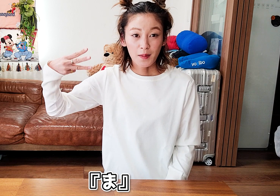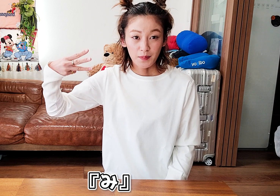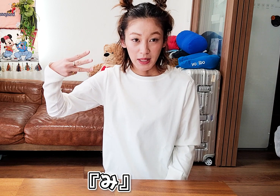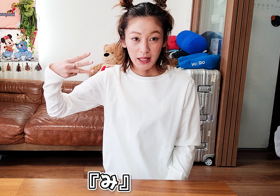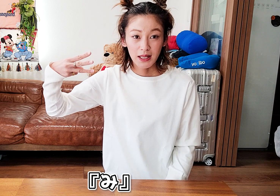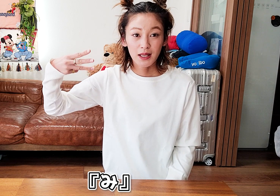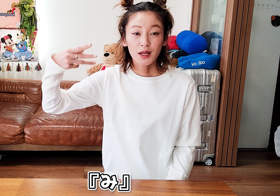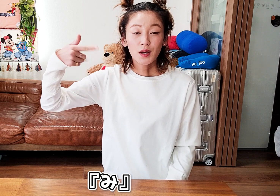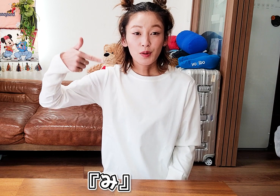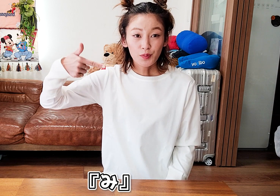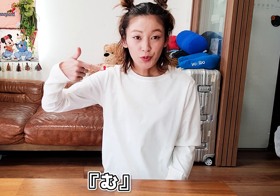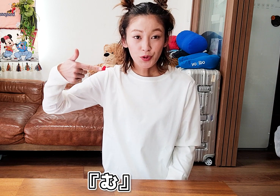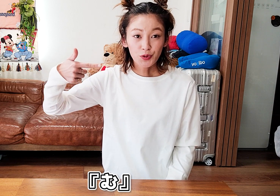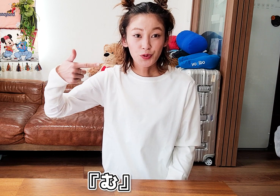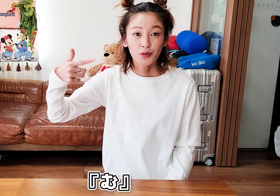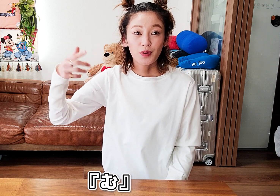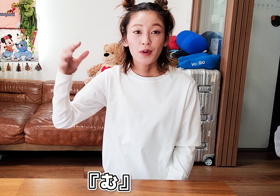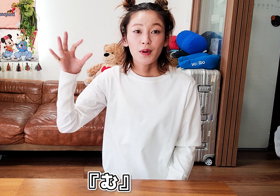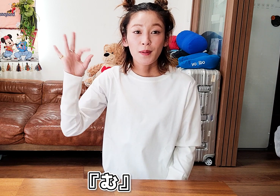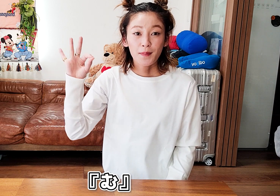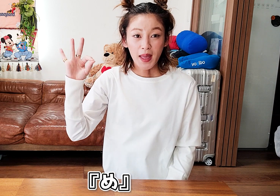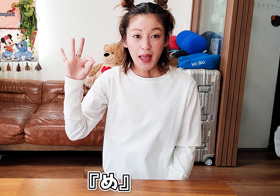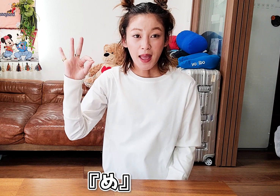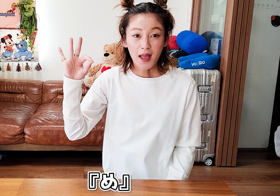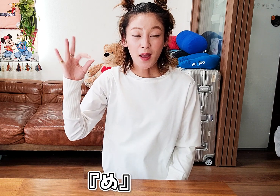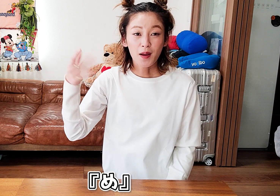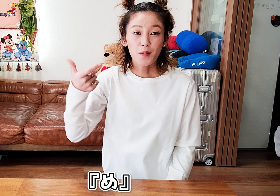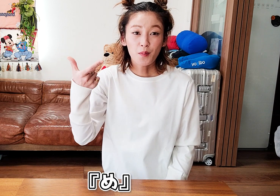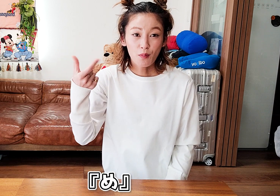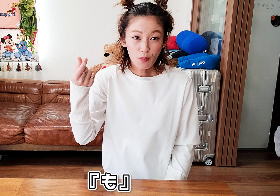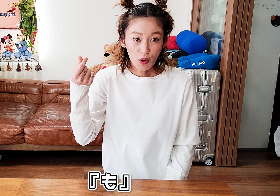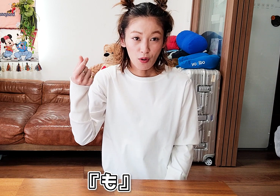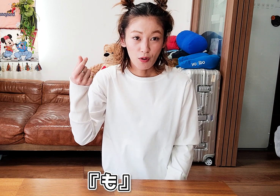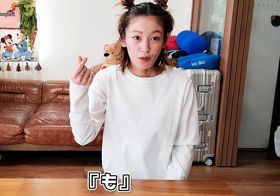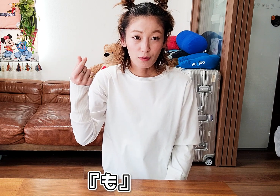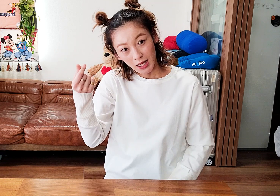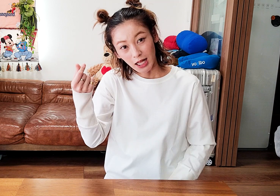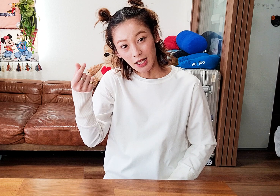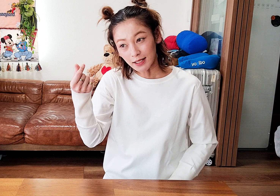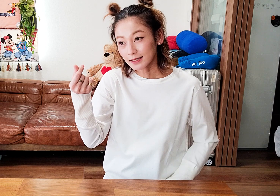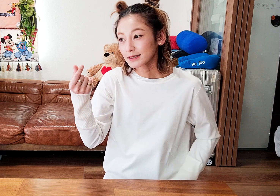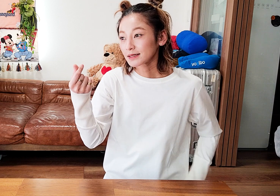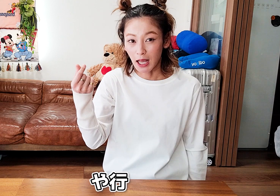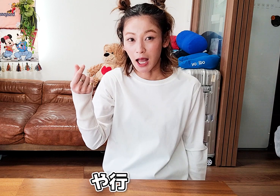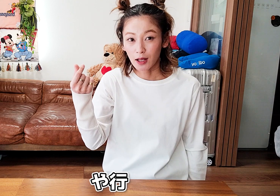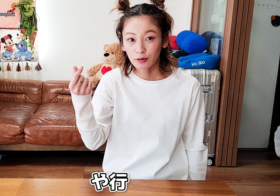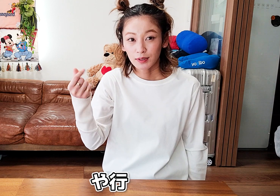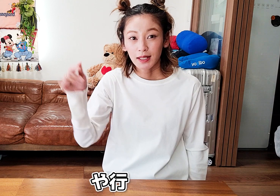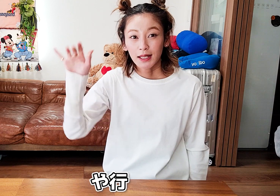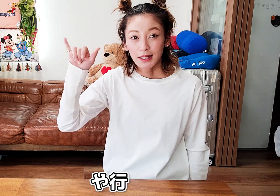ーみ。む。め、も。で、や、